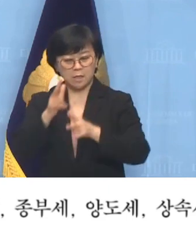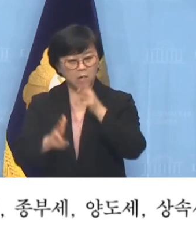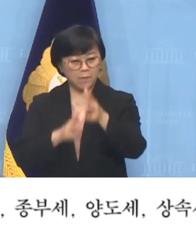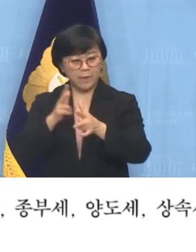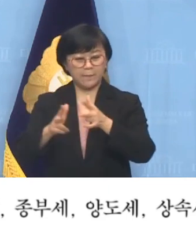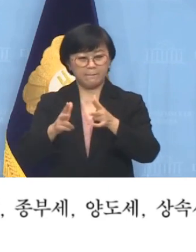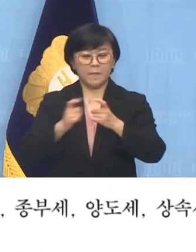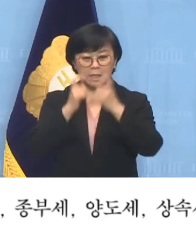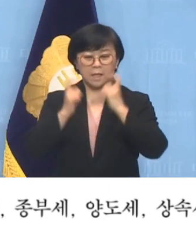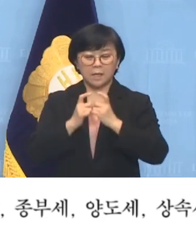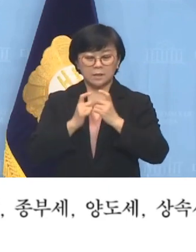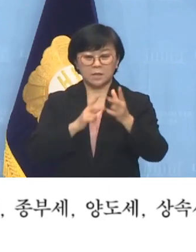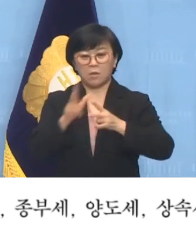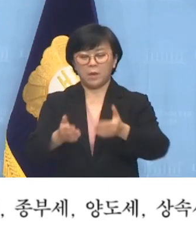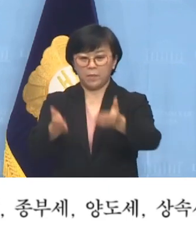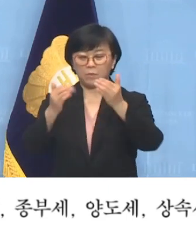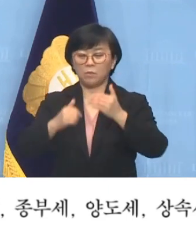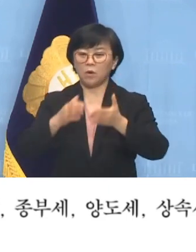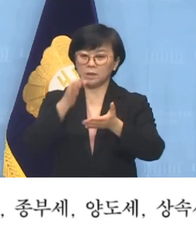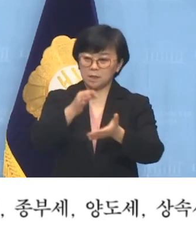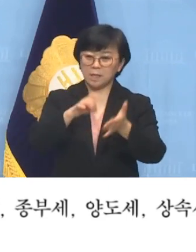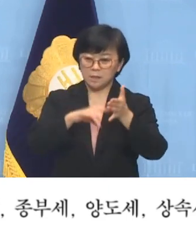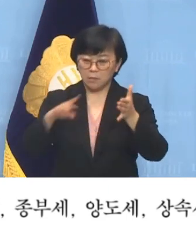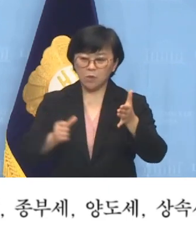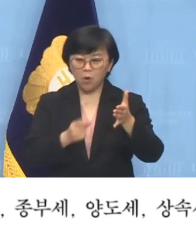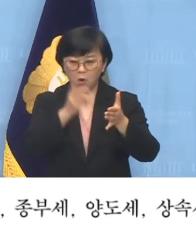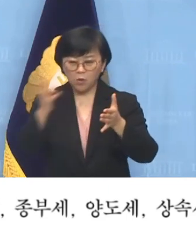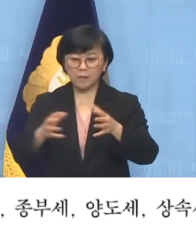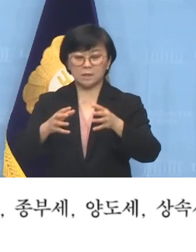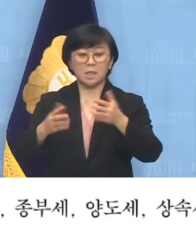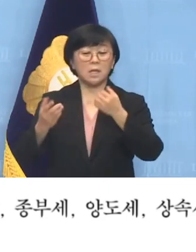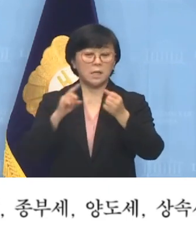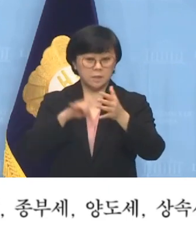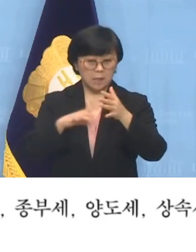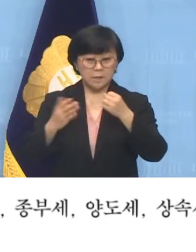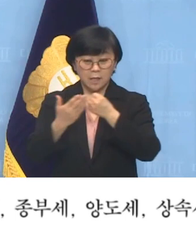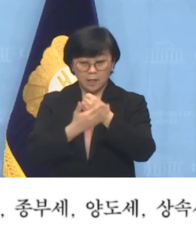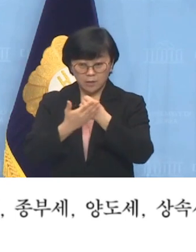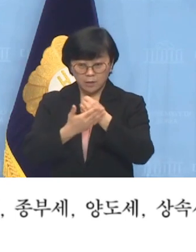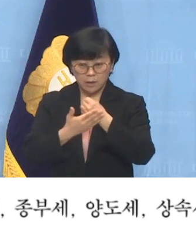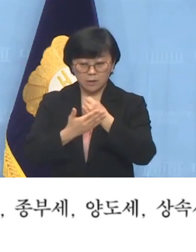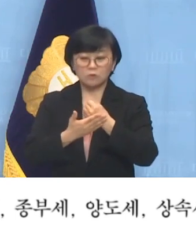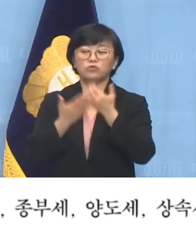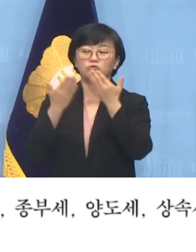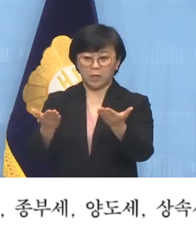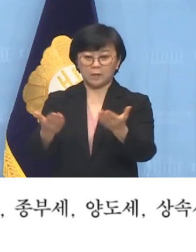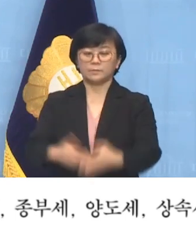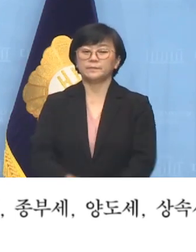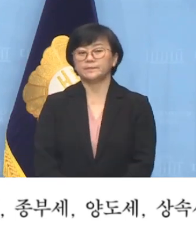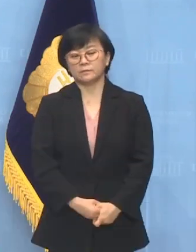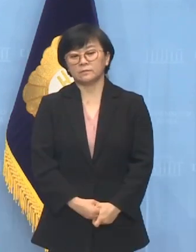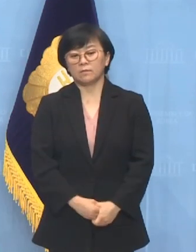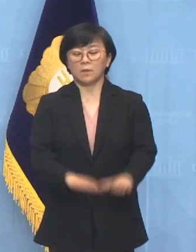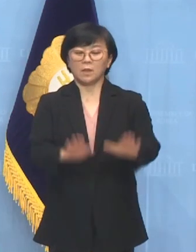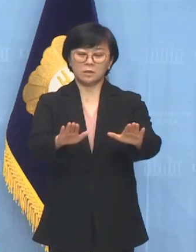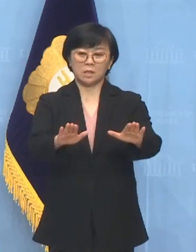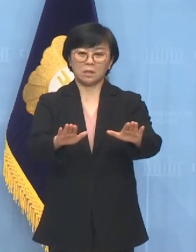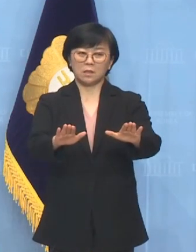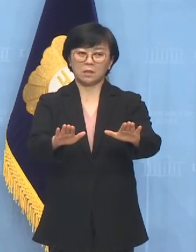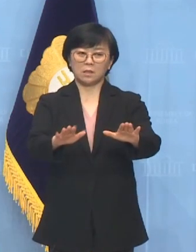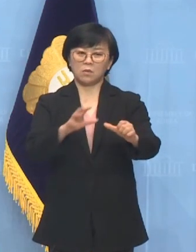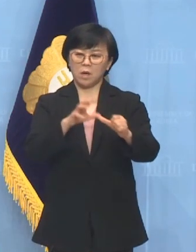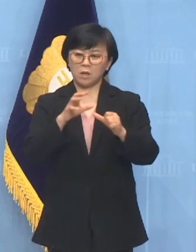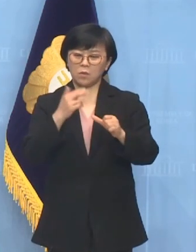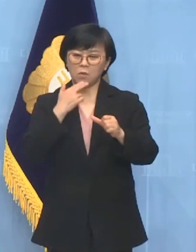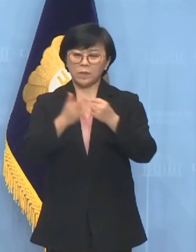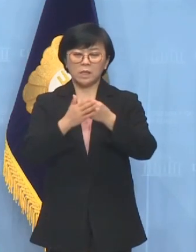민간 토지주에 대해서는 재산세, 종부세, 양도세, 상속세, 법인세 등의 감면, 다시 말해서 세제 혜택을 부여할 것입니다. 현재 저이용되고